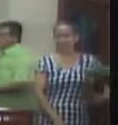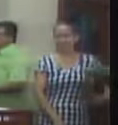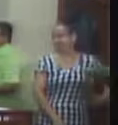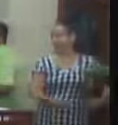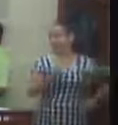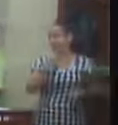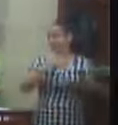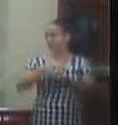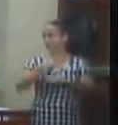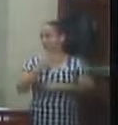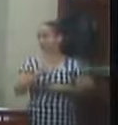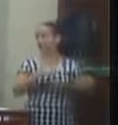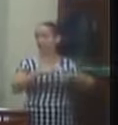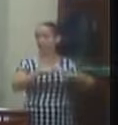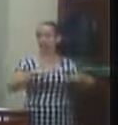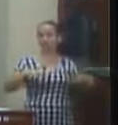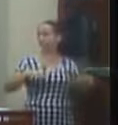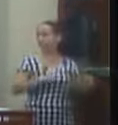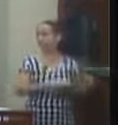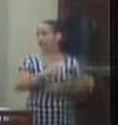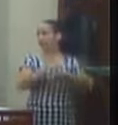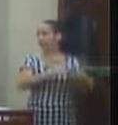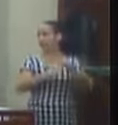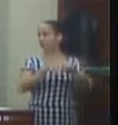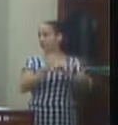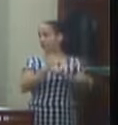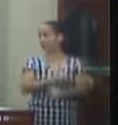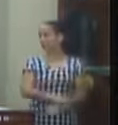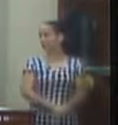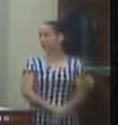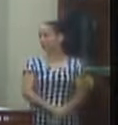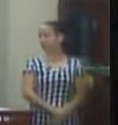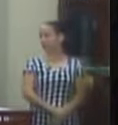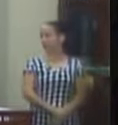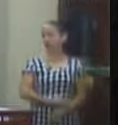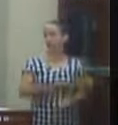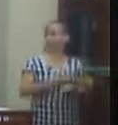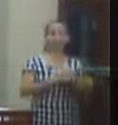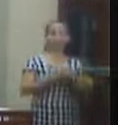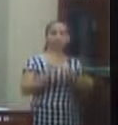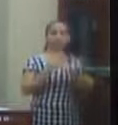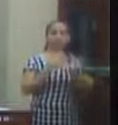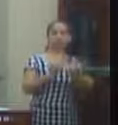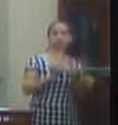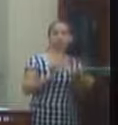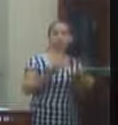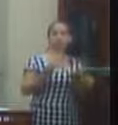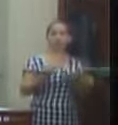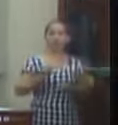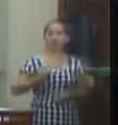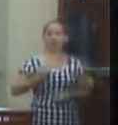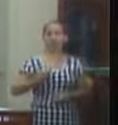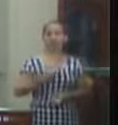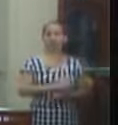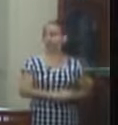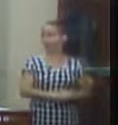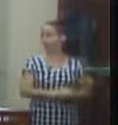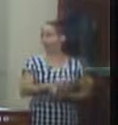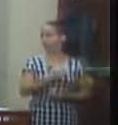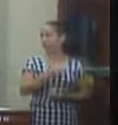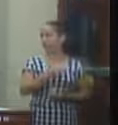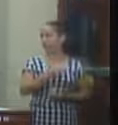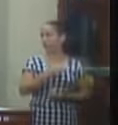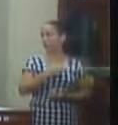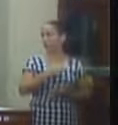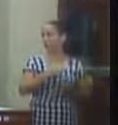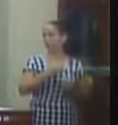Boa noite a todos, assistentes que nos assistem, internautas. Dando início aqui, expediente da Câmara Municipal de Valença, reunião